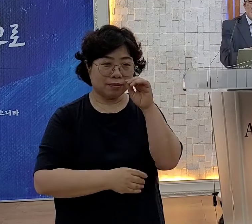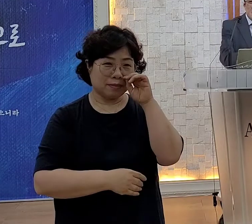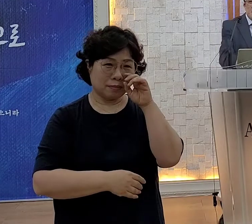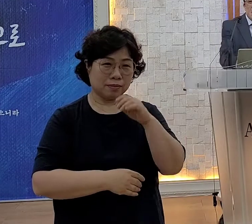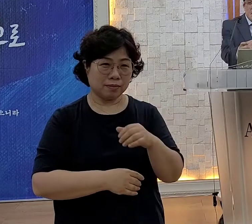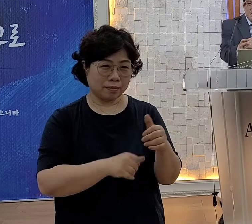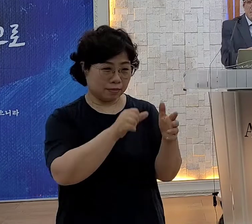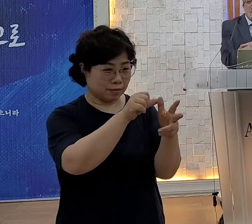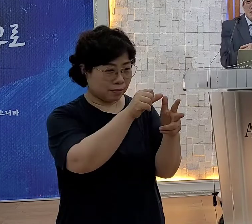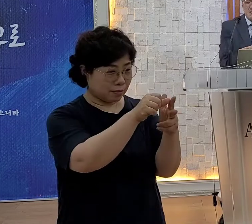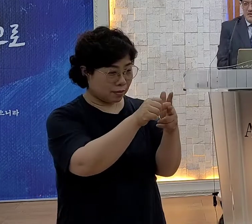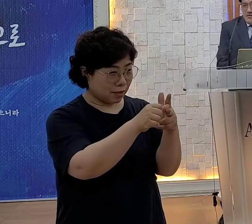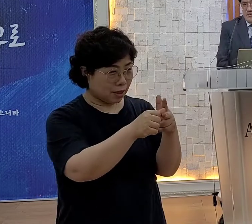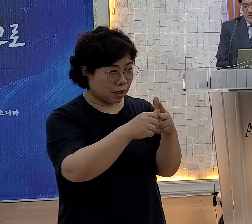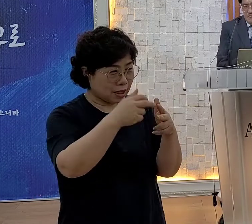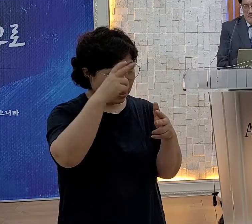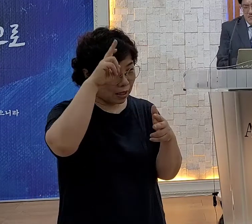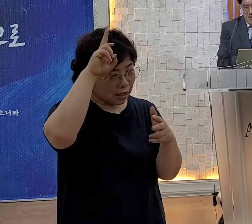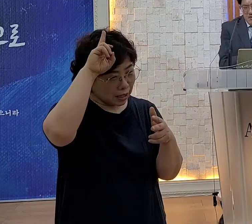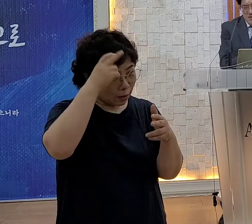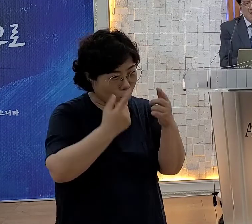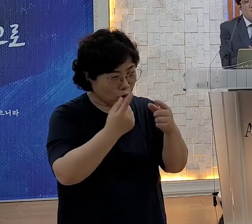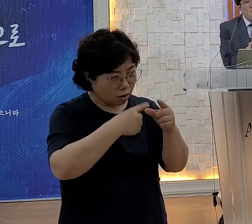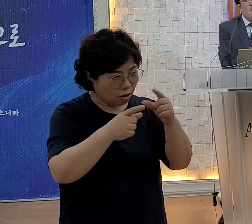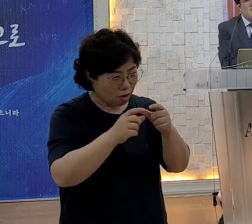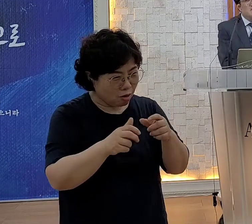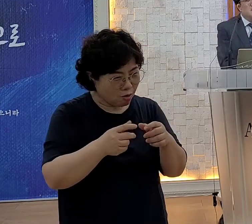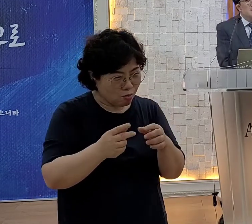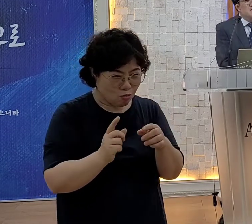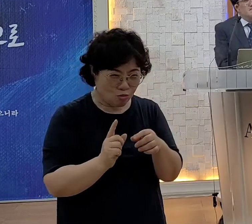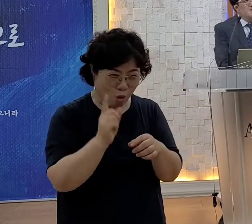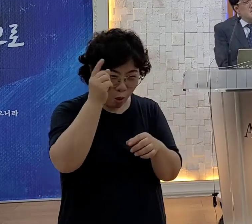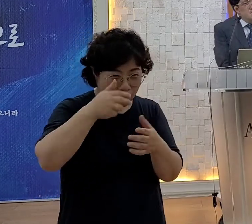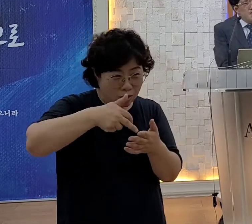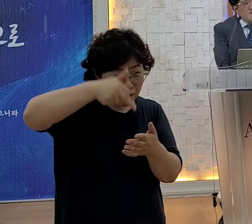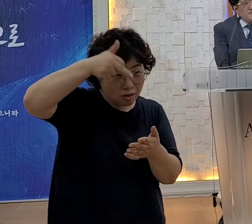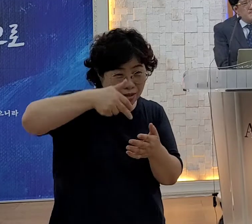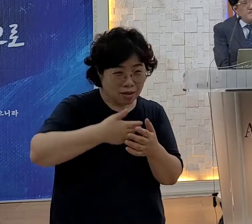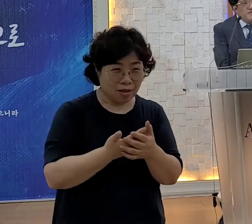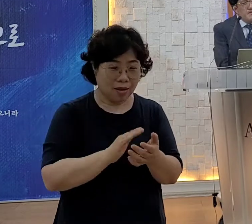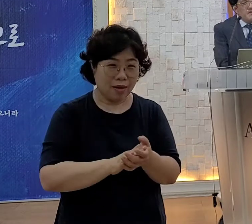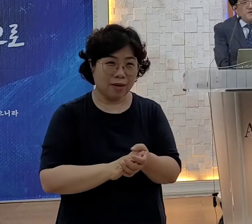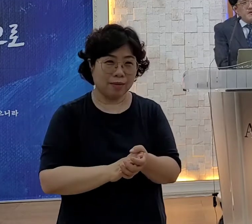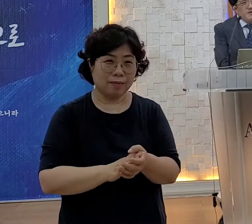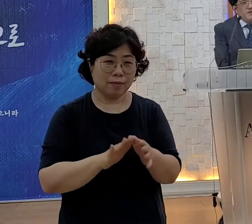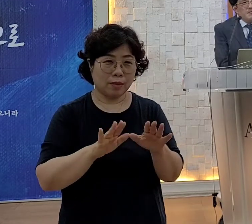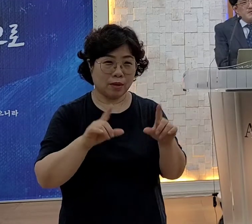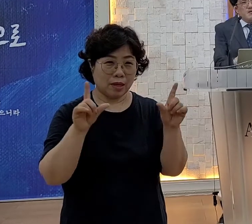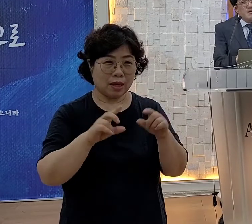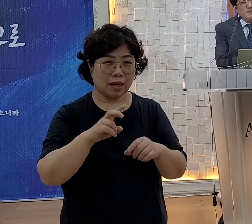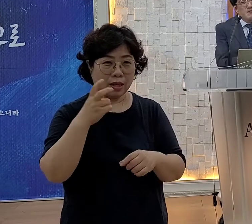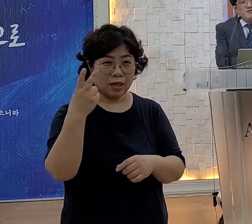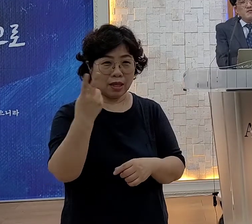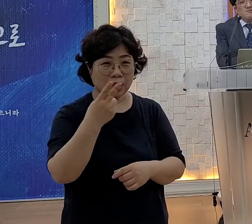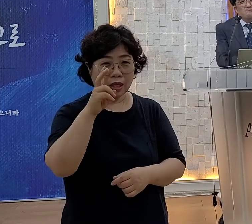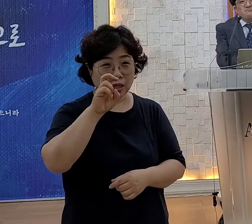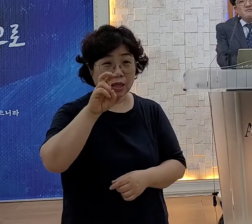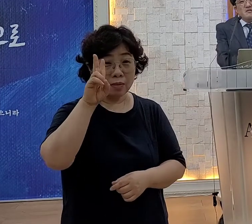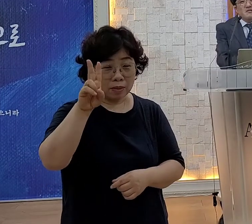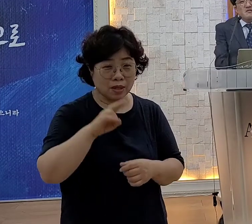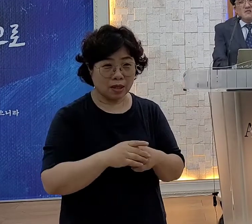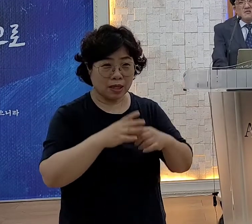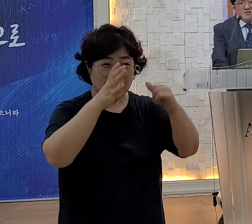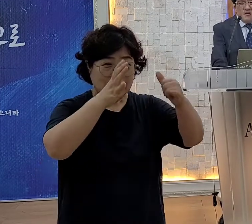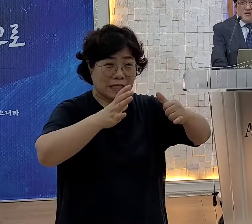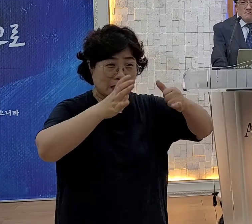제가 애들 키보다 더 높이 뛰었다 그랬잖아요. 근데 올해 2022년도에 세계에서